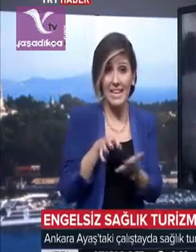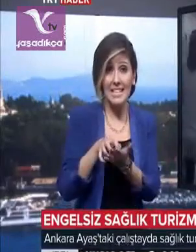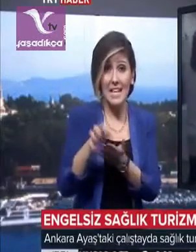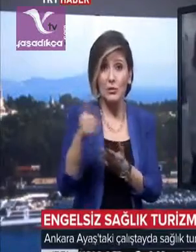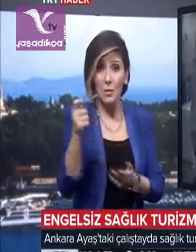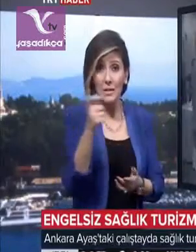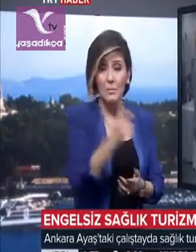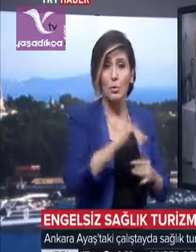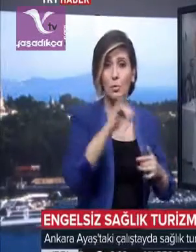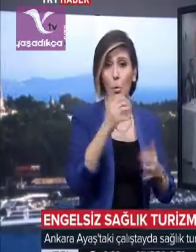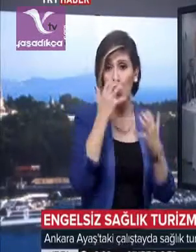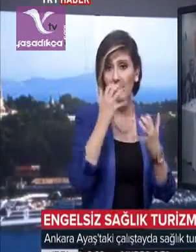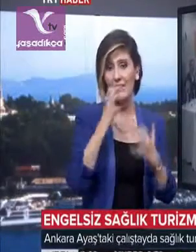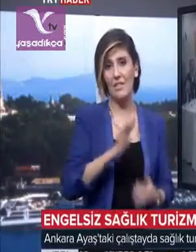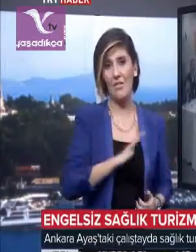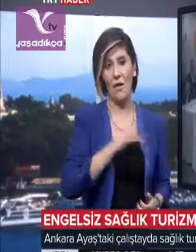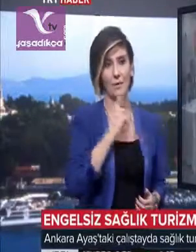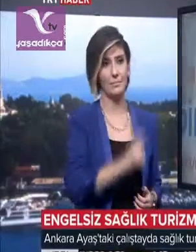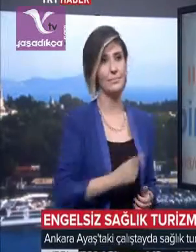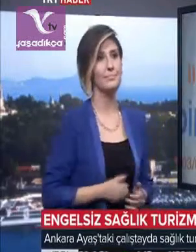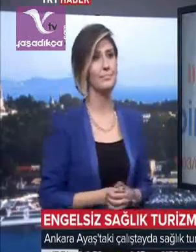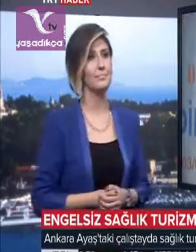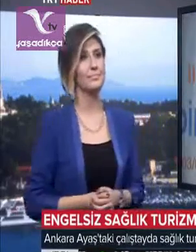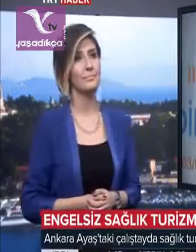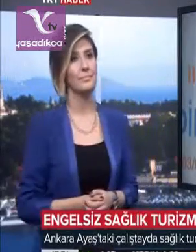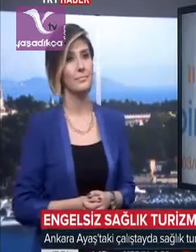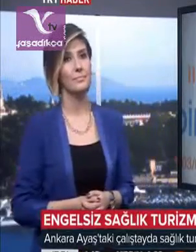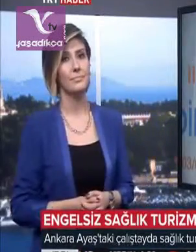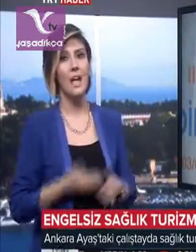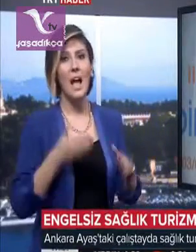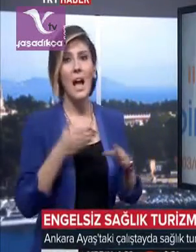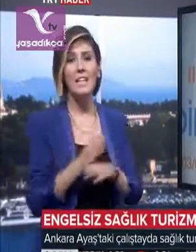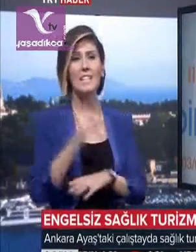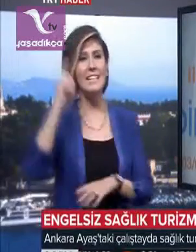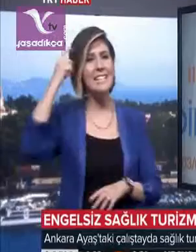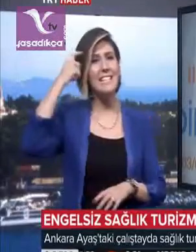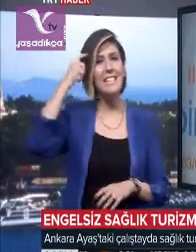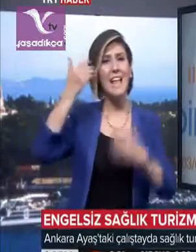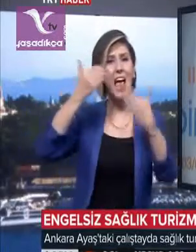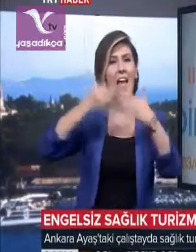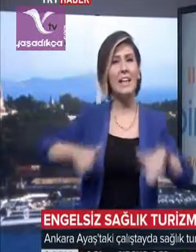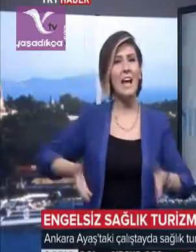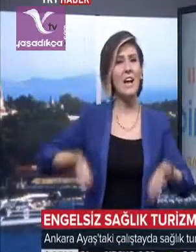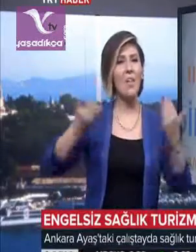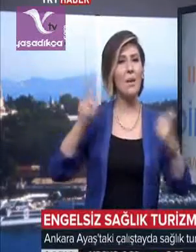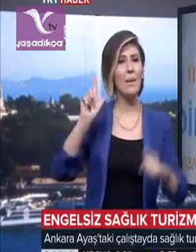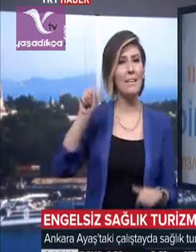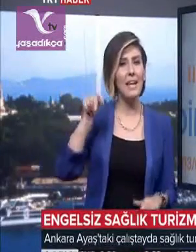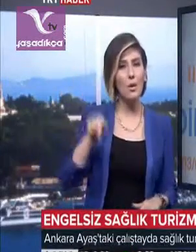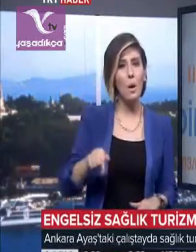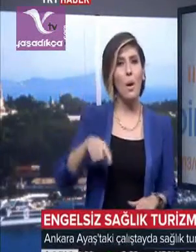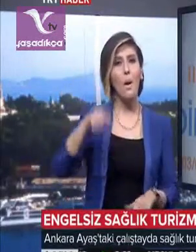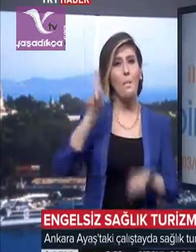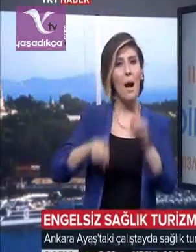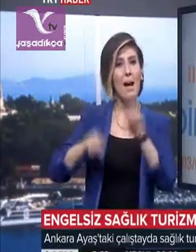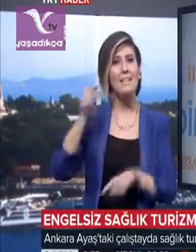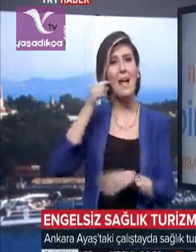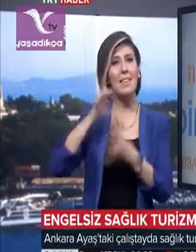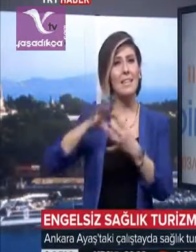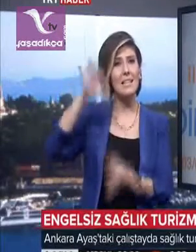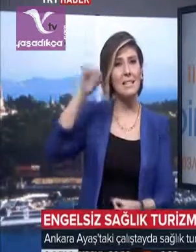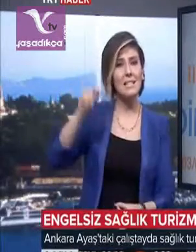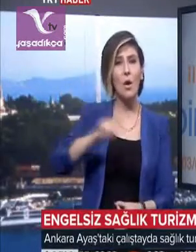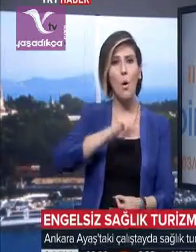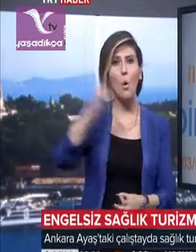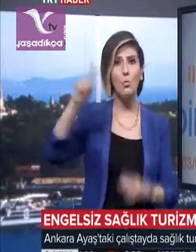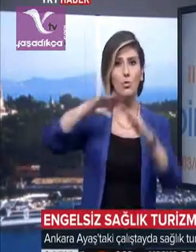sektör temsilcileri yoğun ilgi gösterdi. Aslında zihinlerdeki engelleri kaldırmak gerekiyor. Bazen insan 10.